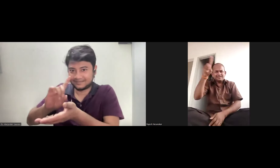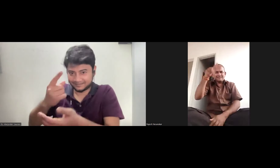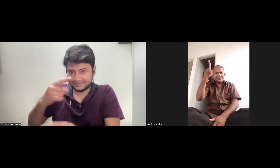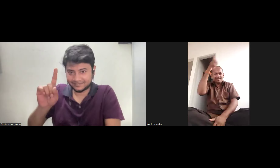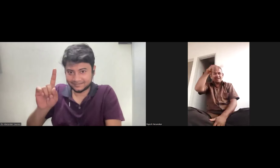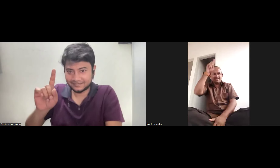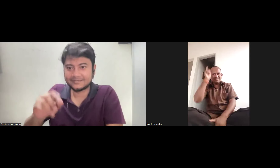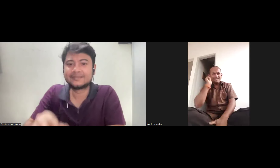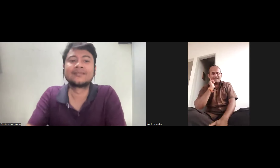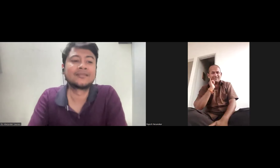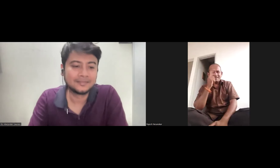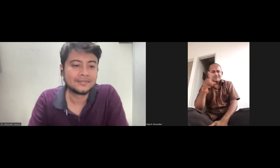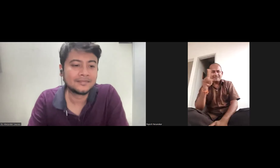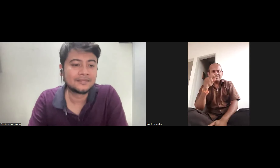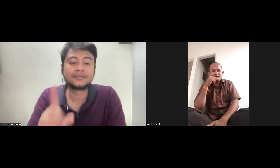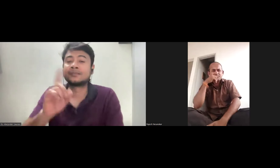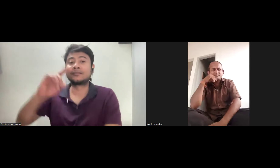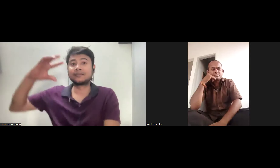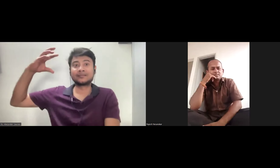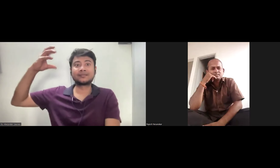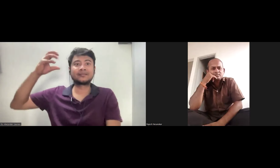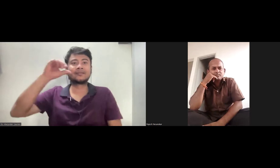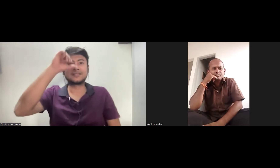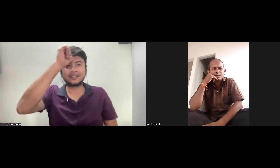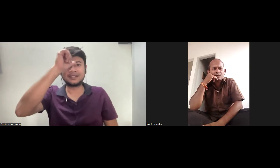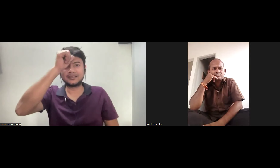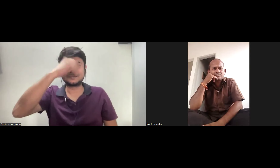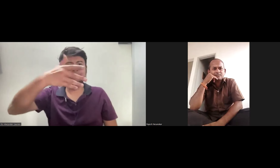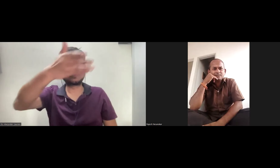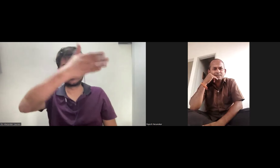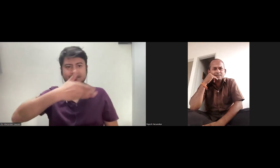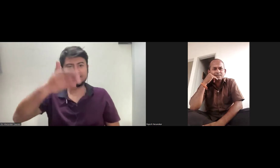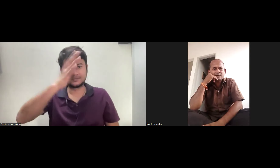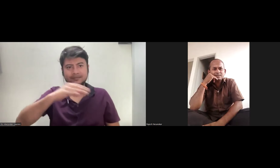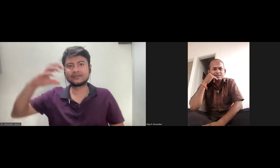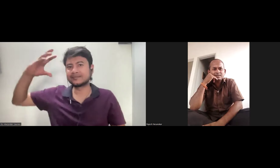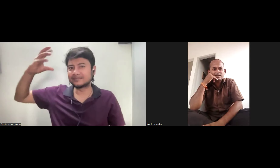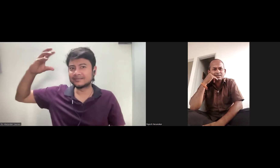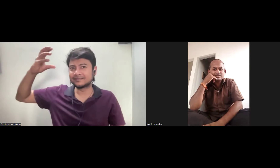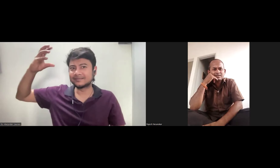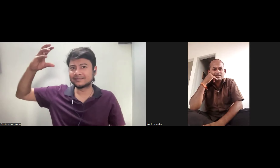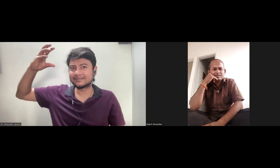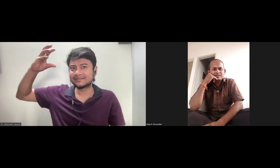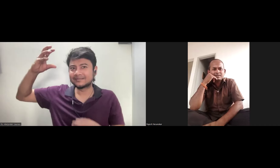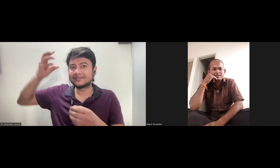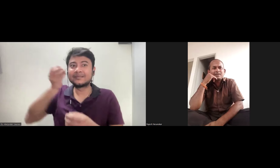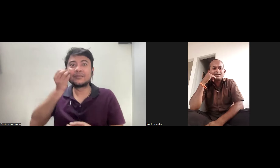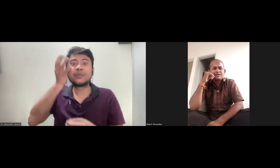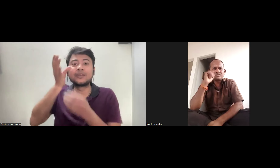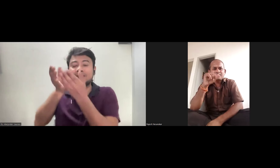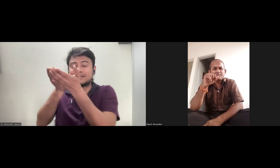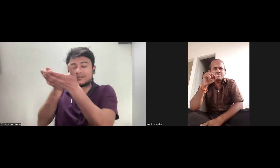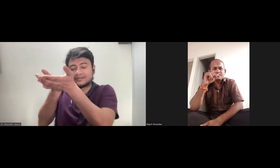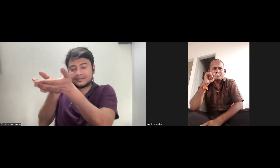अच्छा पानी देते हैं. हाँ सूर्य को तो नहीं देते हैं तुलसी. वी डोंट पुट नो डोंट डोंट डू दैट. जब सूर्य को जल देते हैं